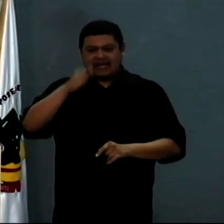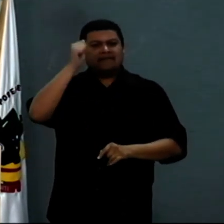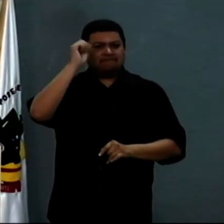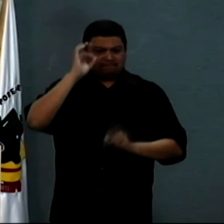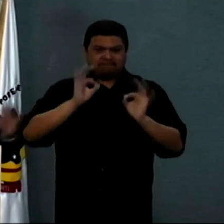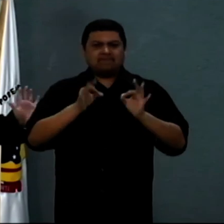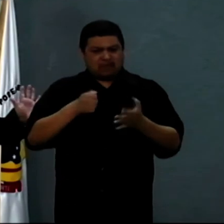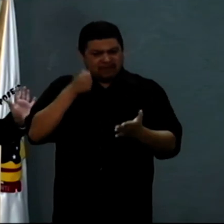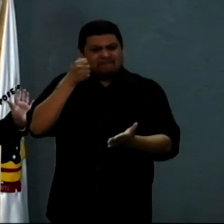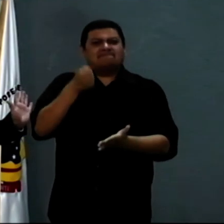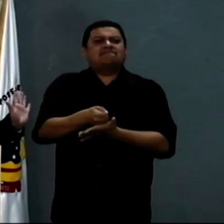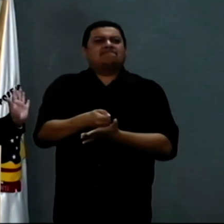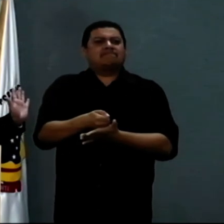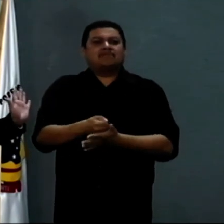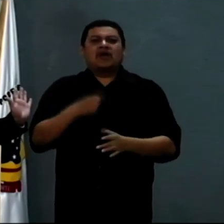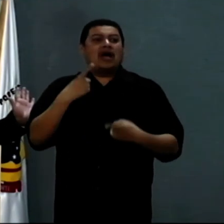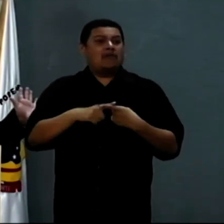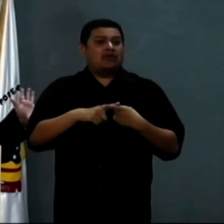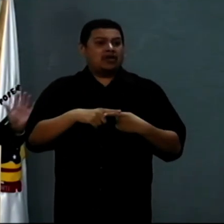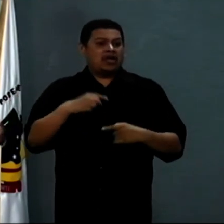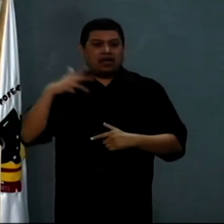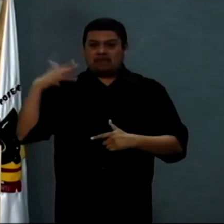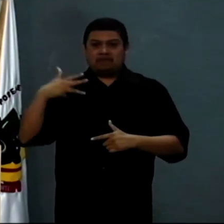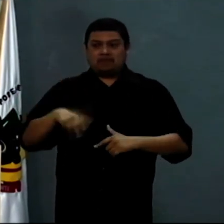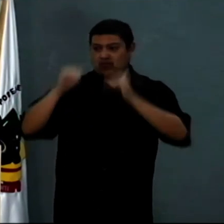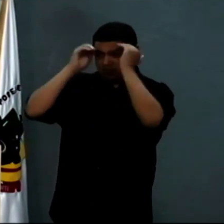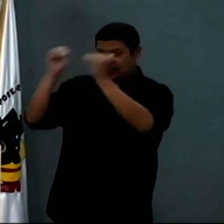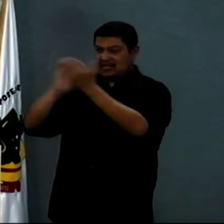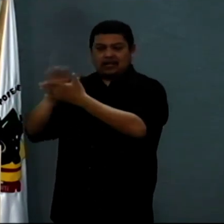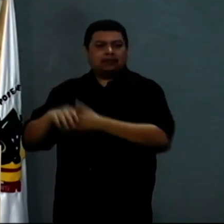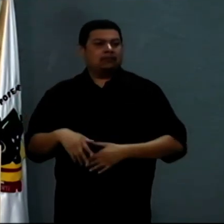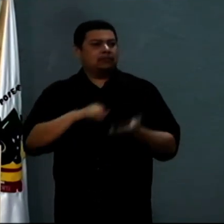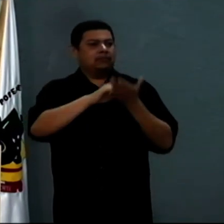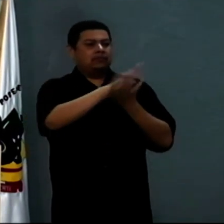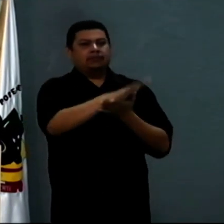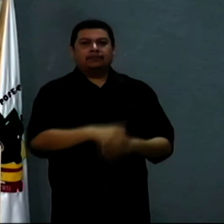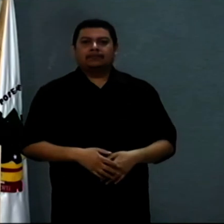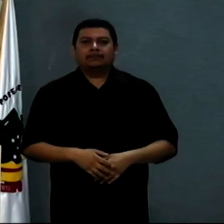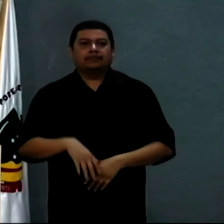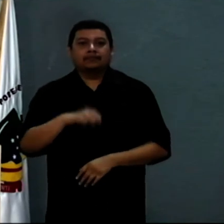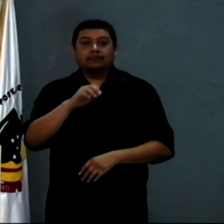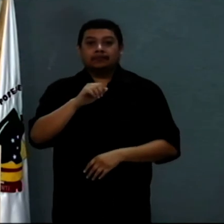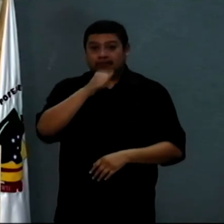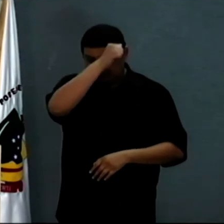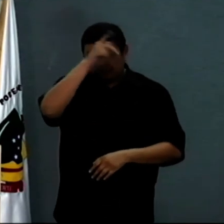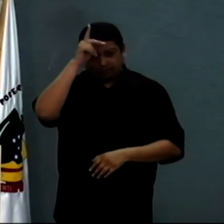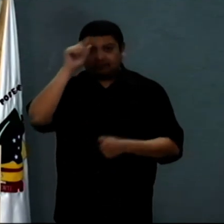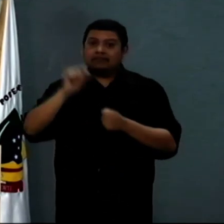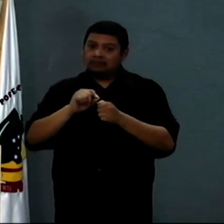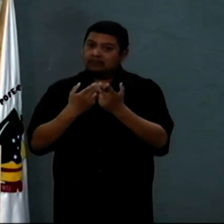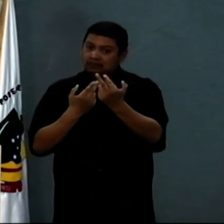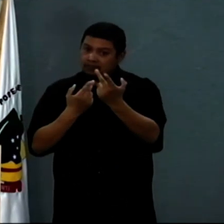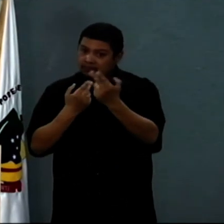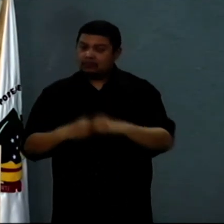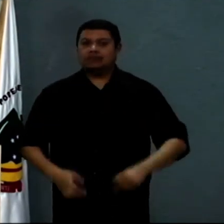ordem. Ah, o ministro não quer obedecer o presidente da República. Rua, a prefeita tem que começar a usar a caneta que o povo